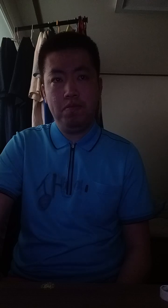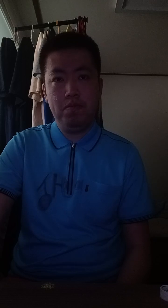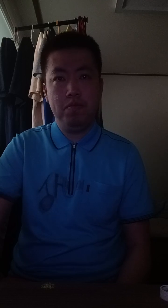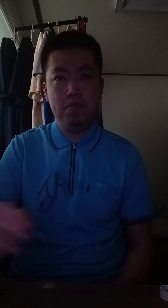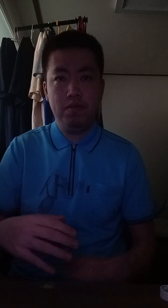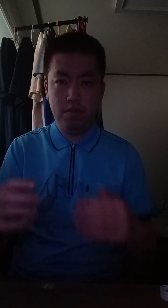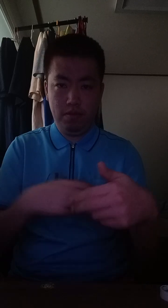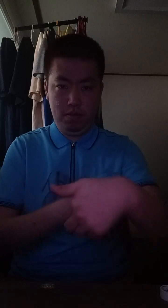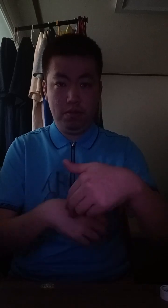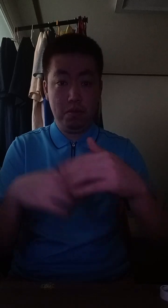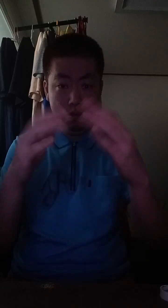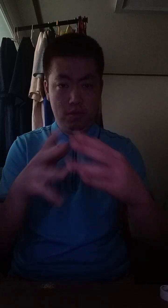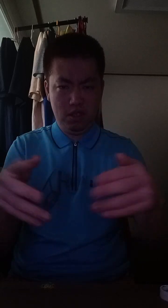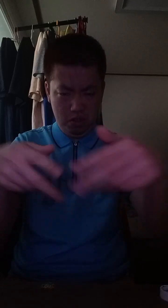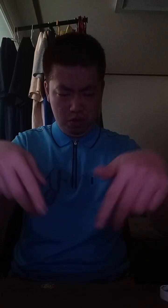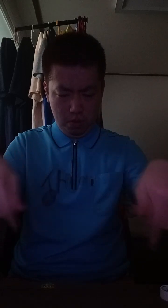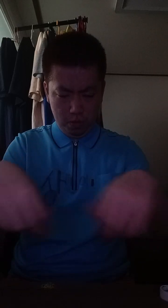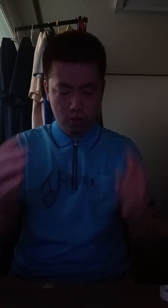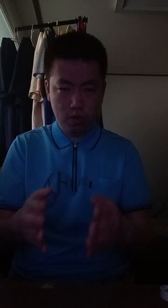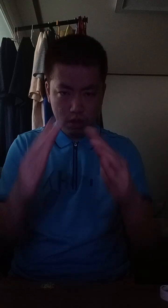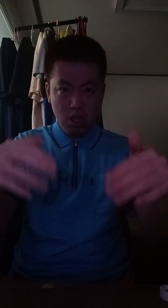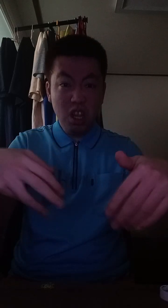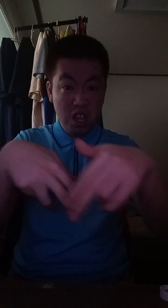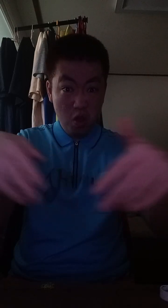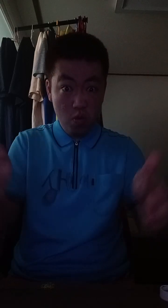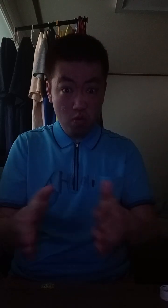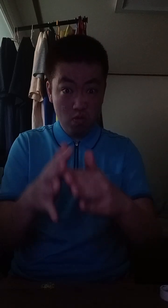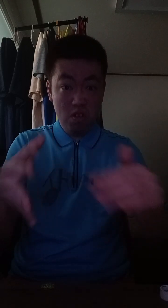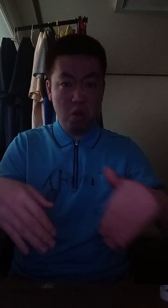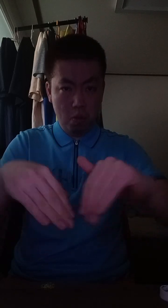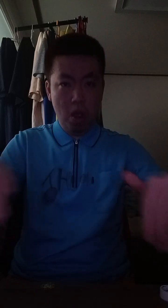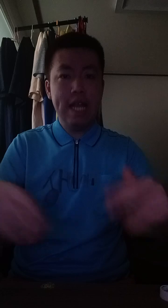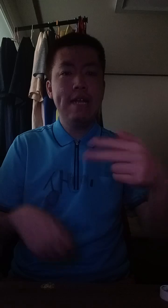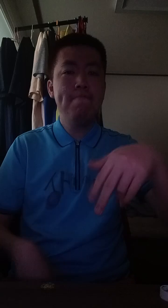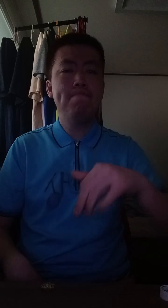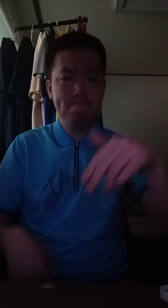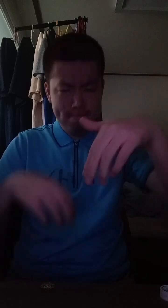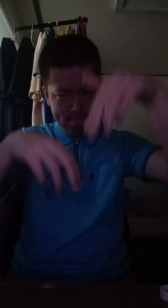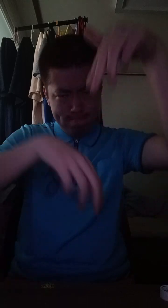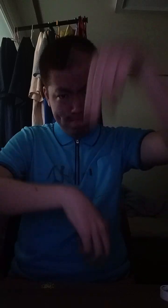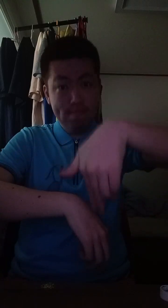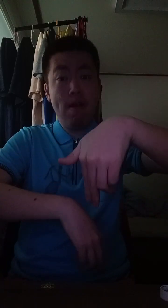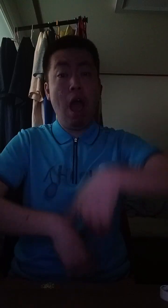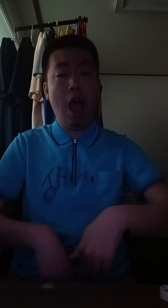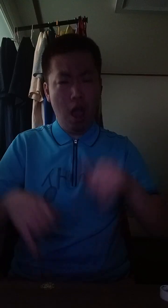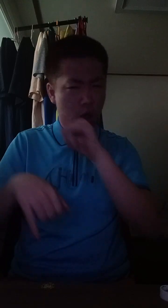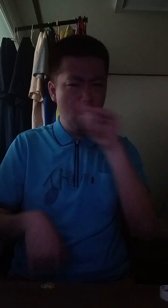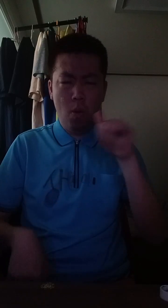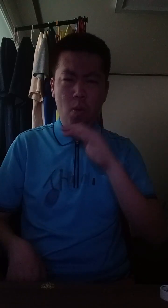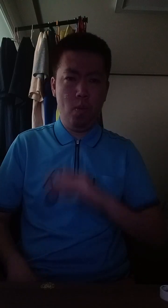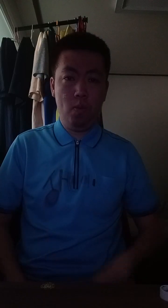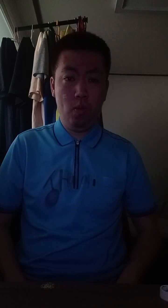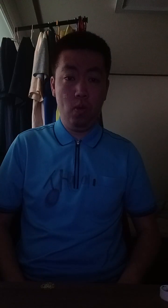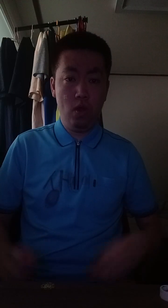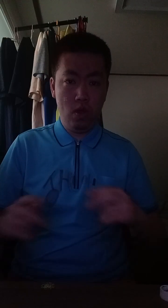네, 지하철 탈 때 승강장과 전동차 사이 간격이 유난히 넓어 발이 빠질 위험이 있는 곳이 적지 않습니다. 아이들은 몸이